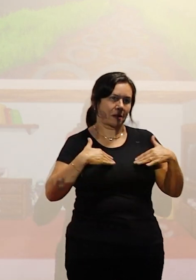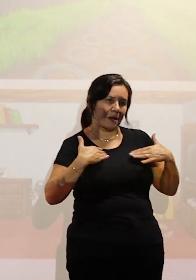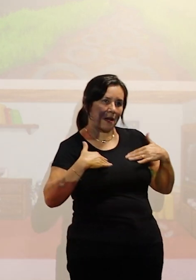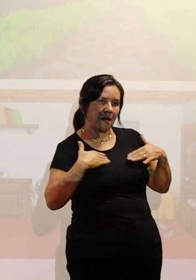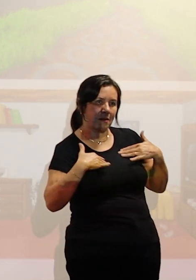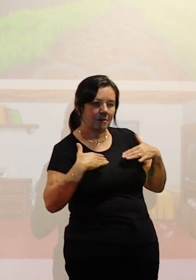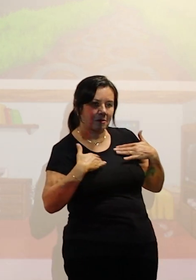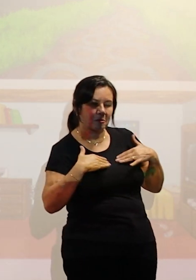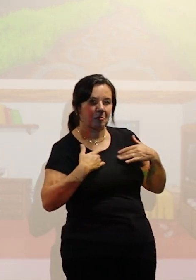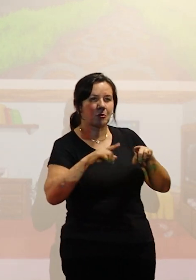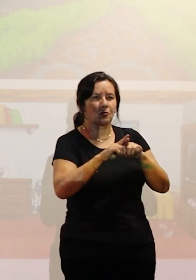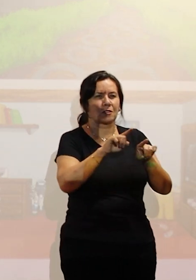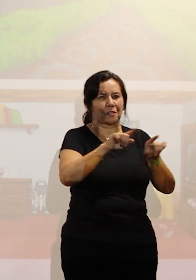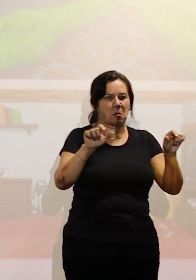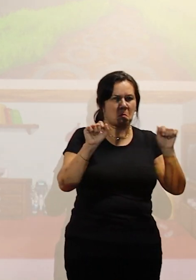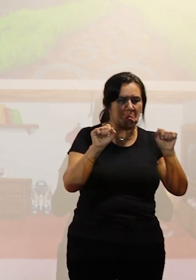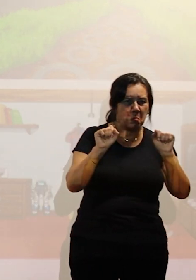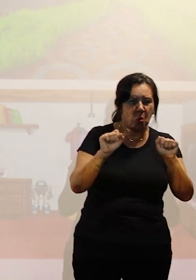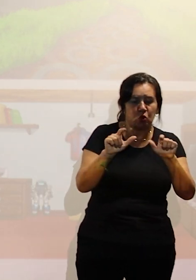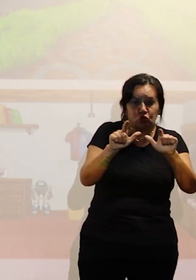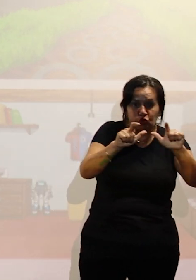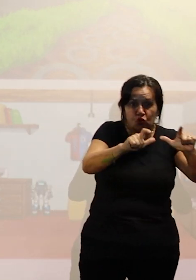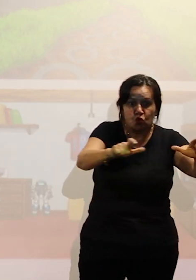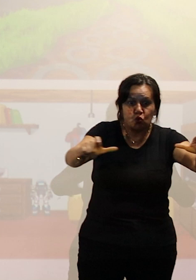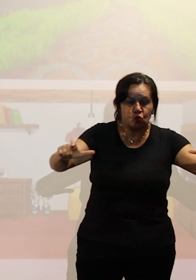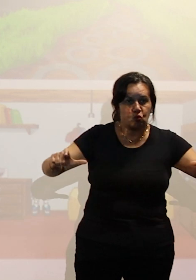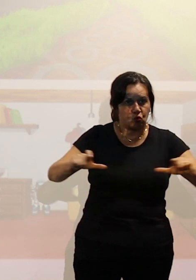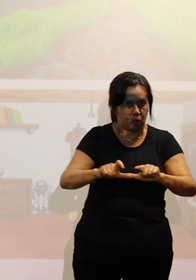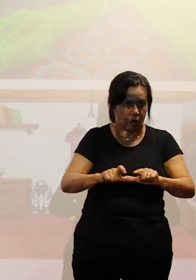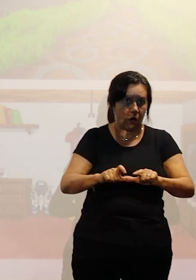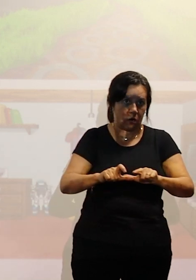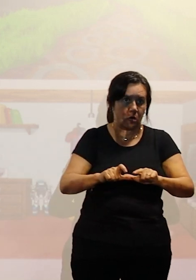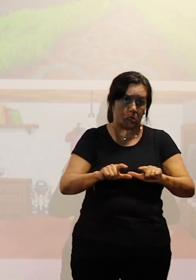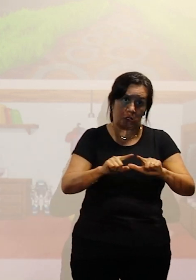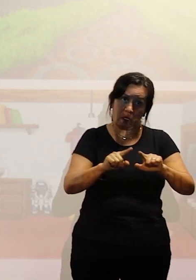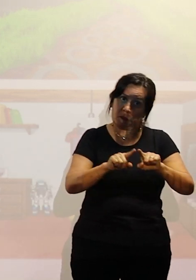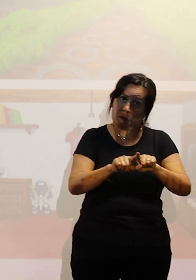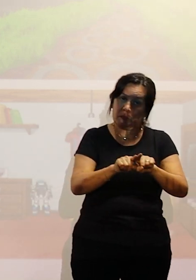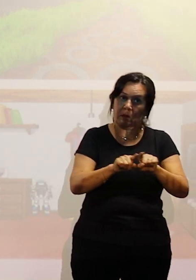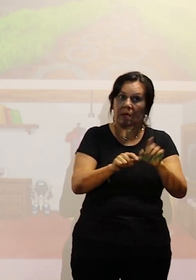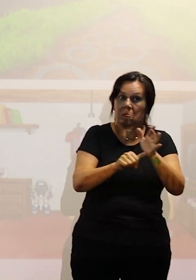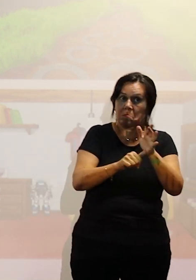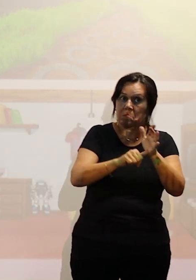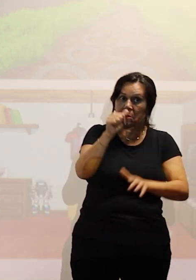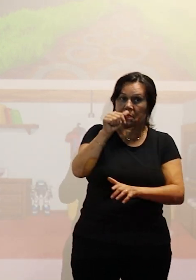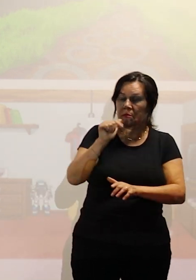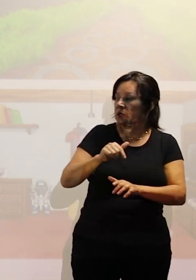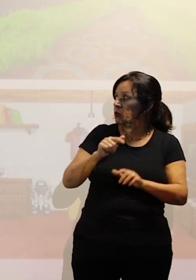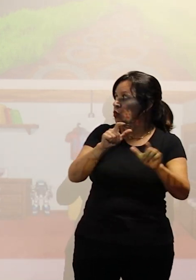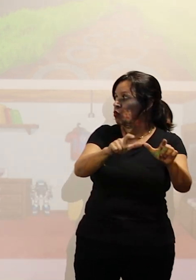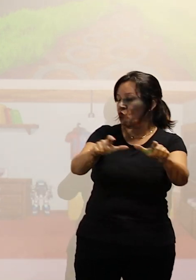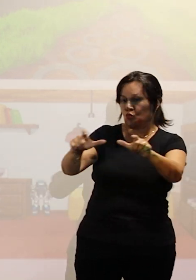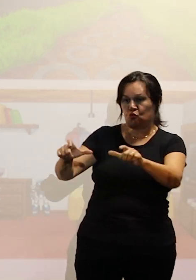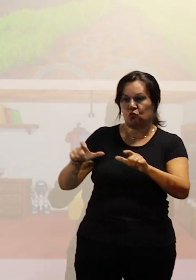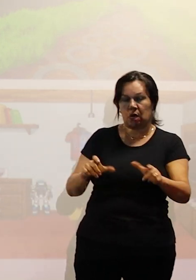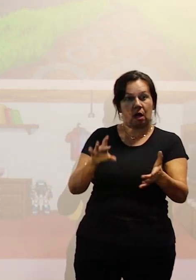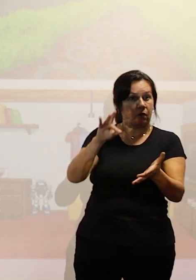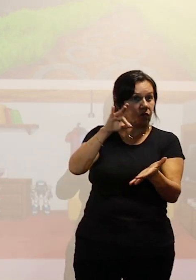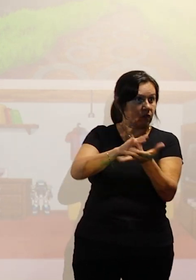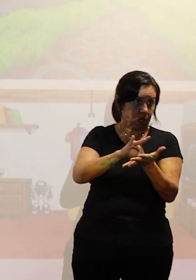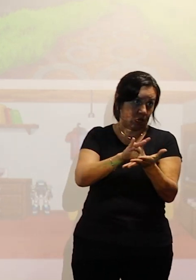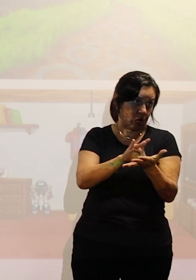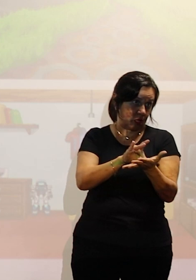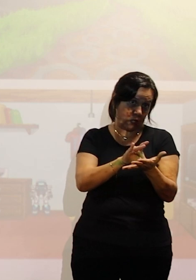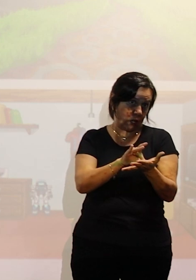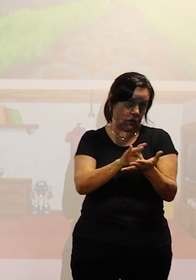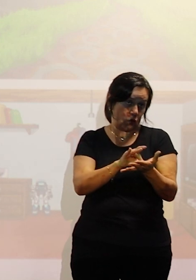comportado, etc., você tem uma questão com o cenário também. Então, o cenário, num primeiro momento, ele pode simplesmente representar um lugar real. E a gente,